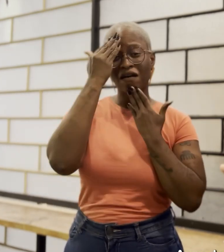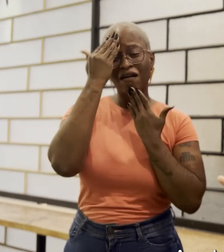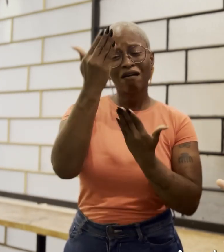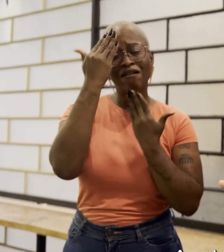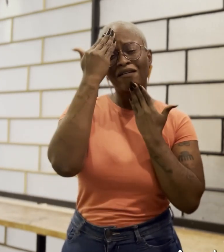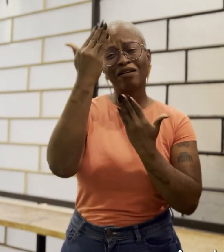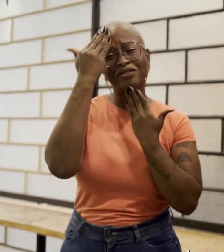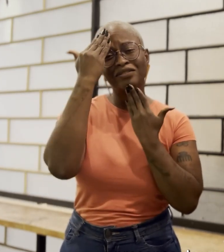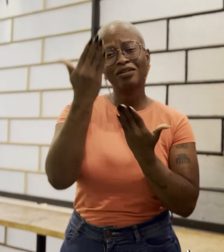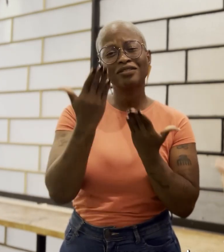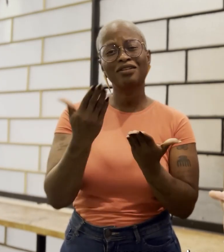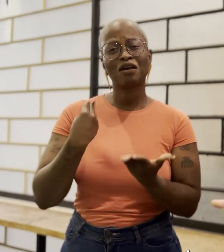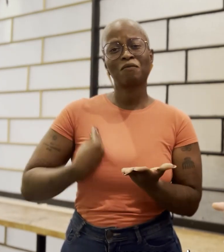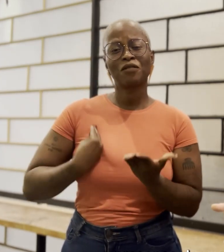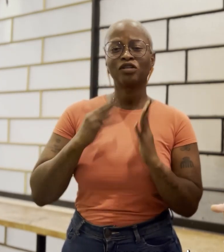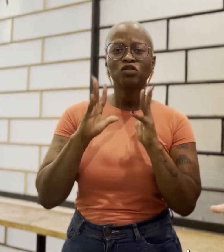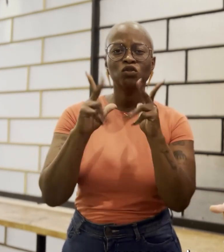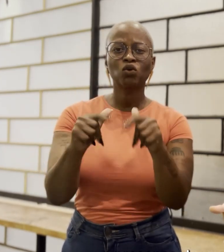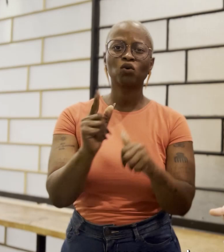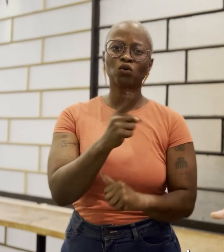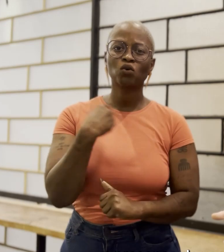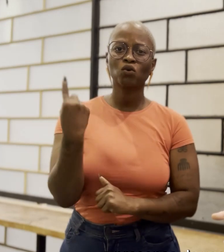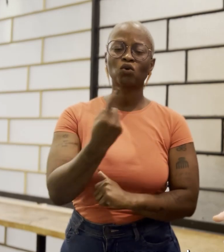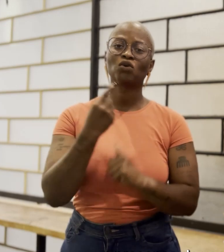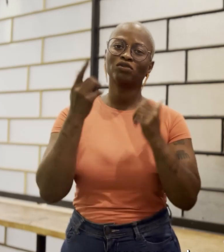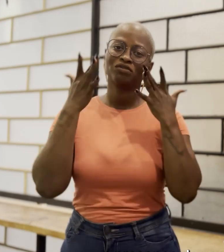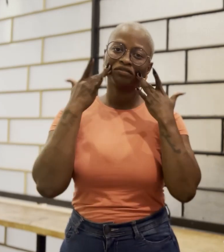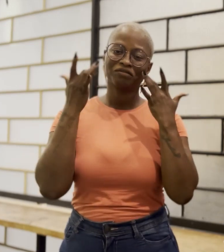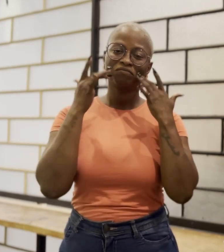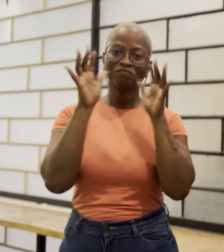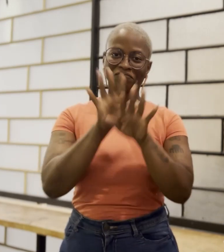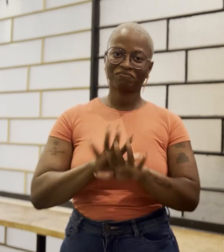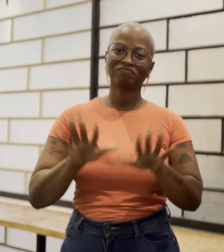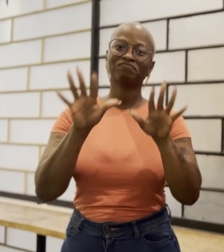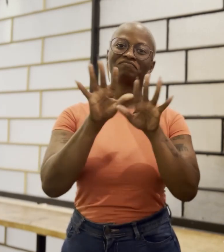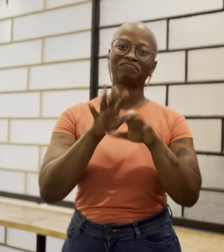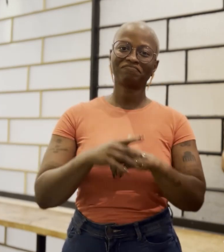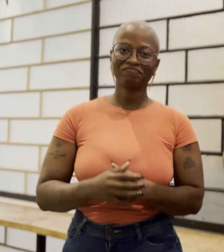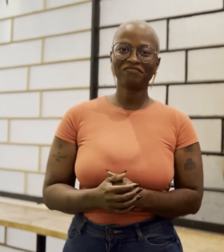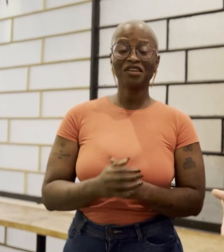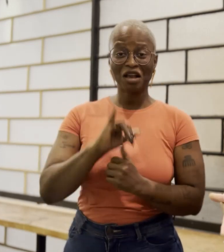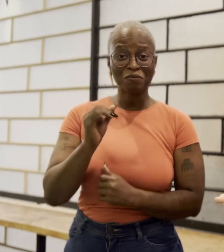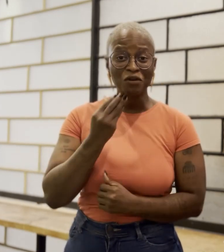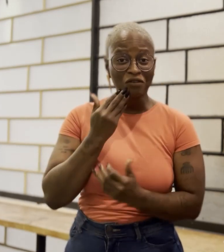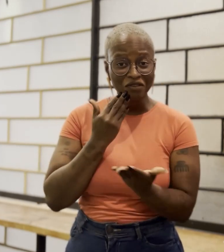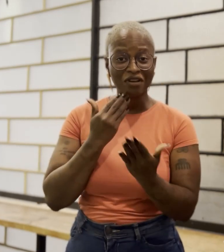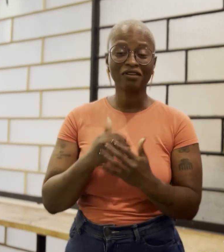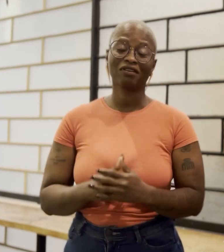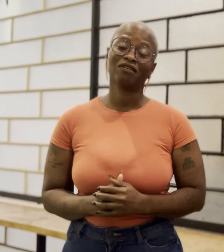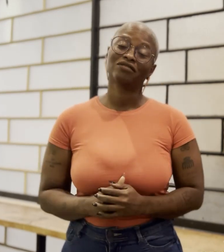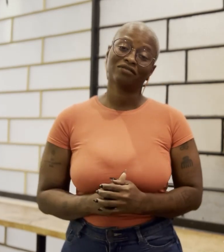Agradecemos muito a presença de vocês no nosso espetáculo e aproveitem,